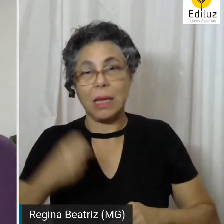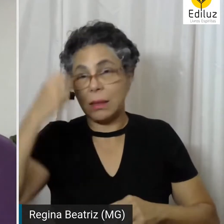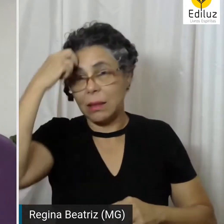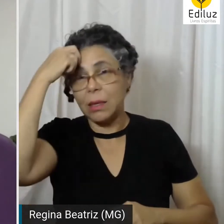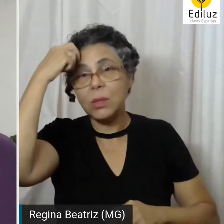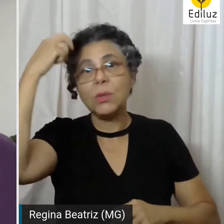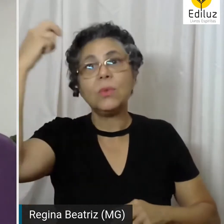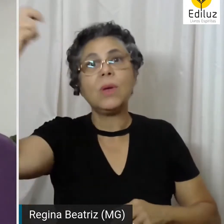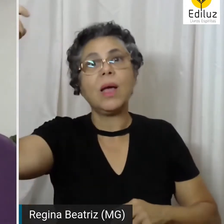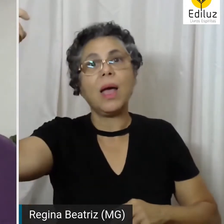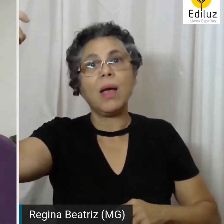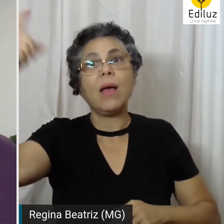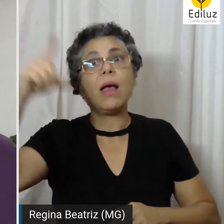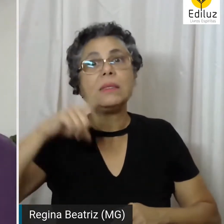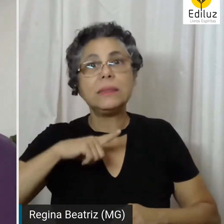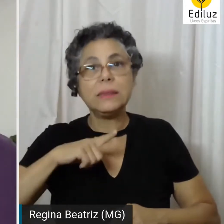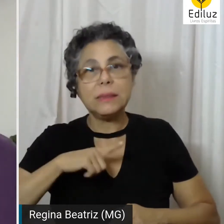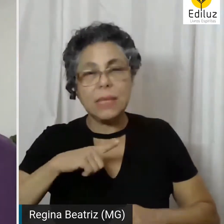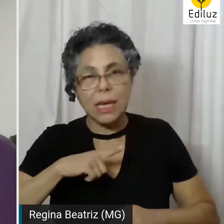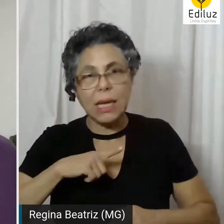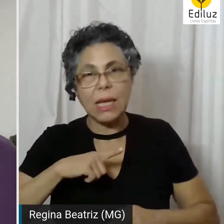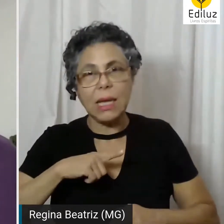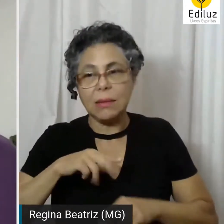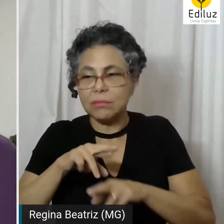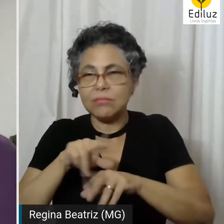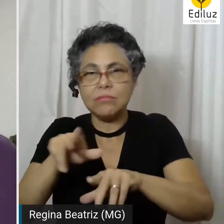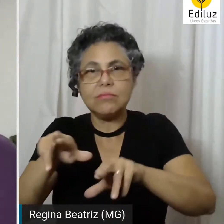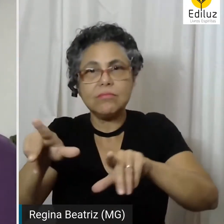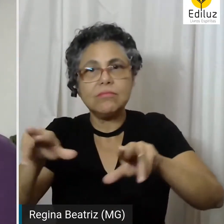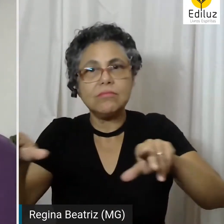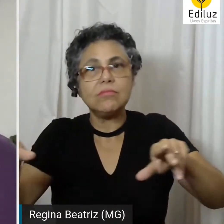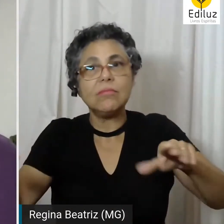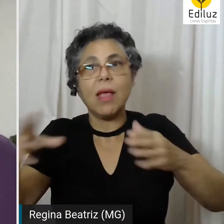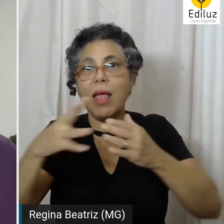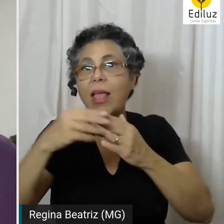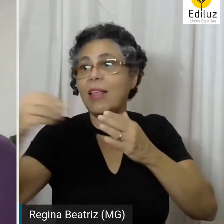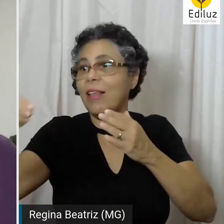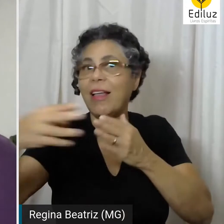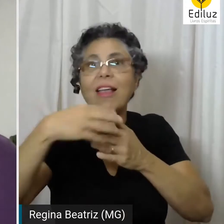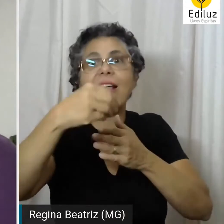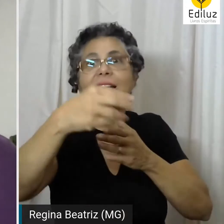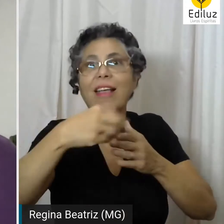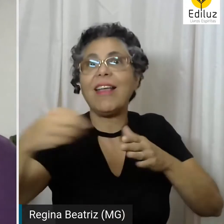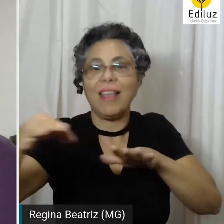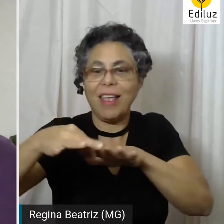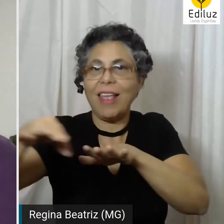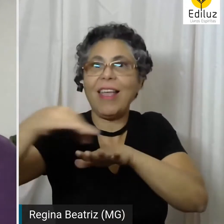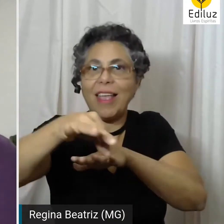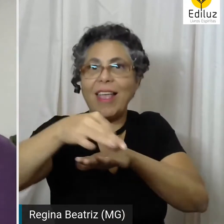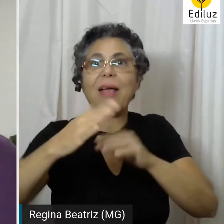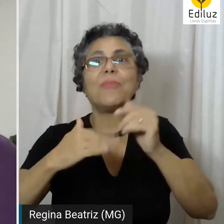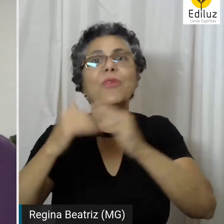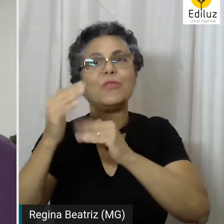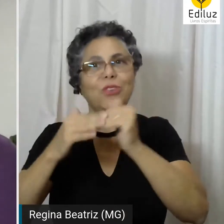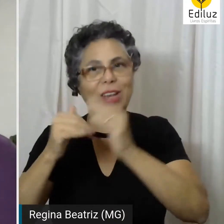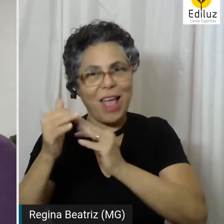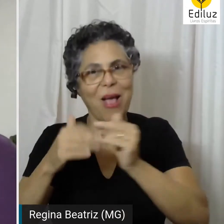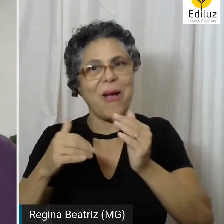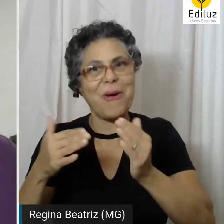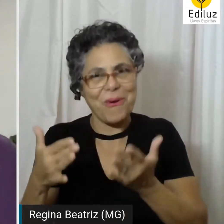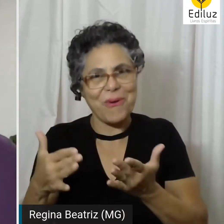intelectual, ela tem derivada a dimensão profissional, porquanto